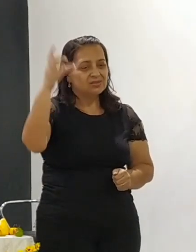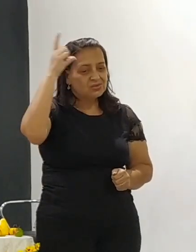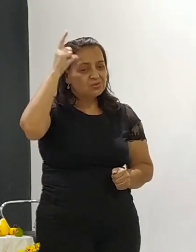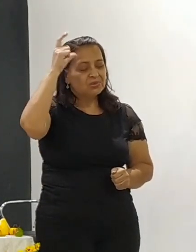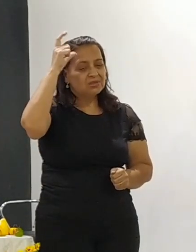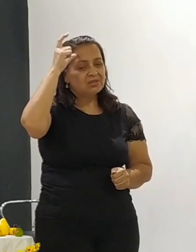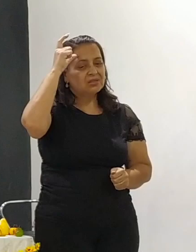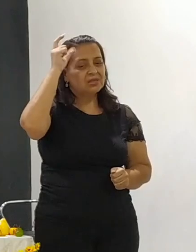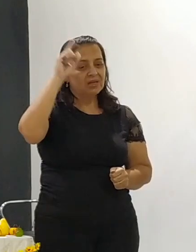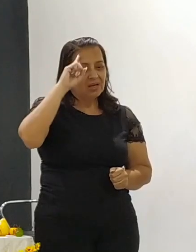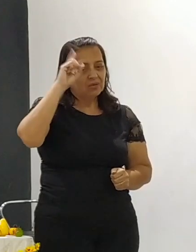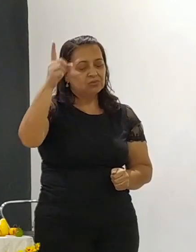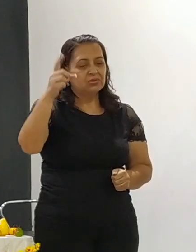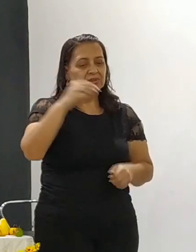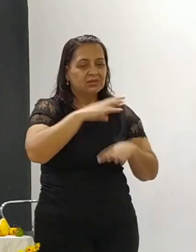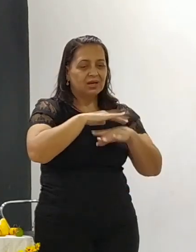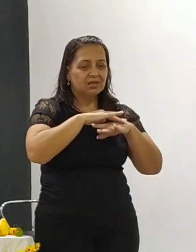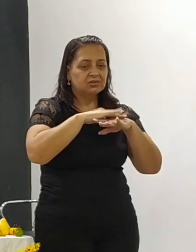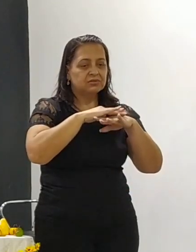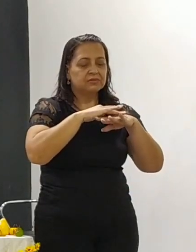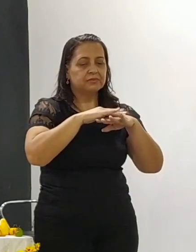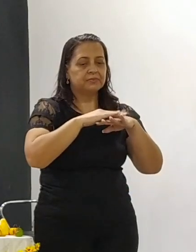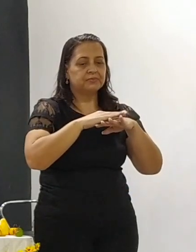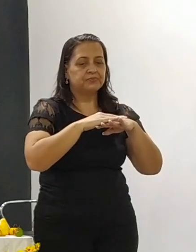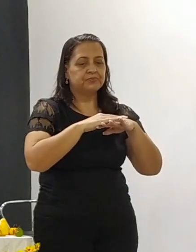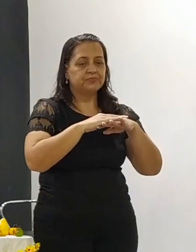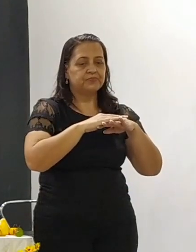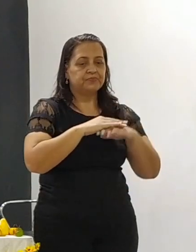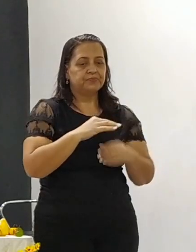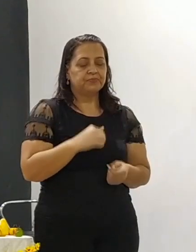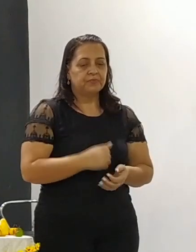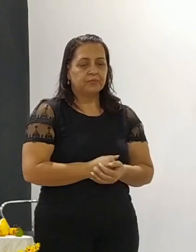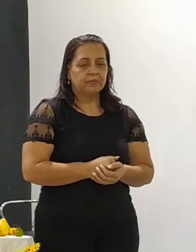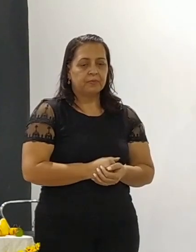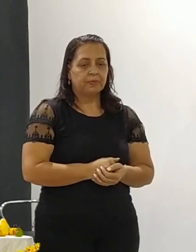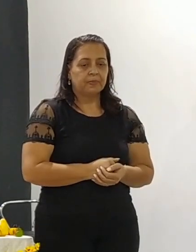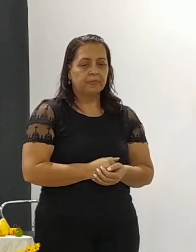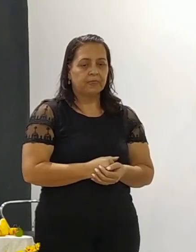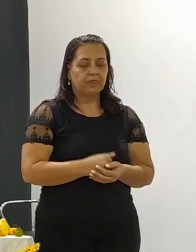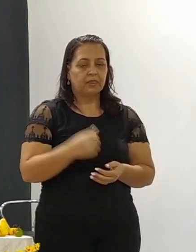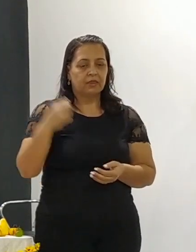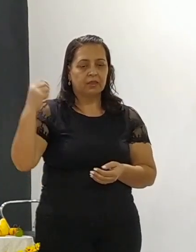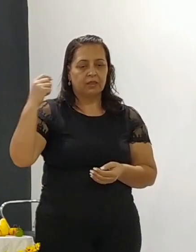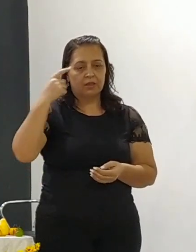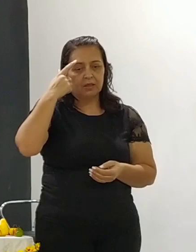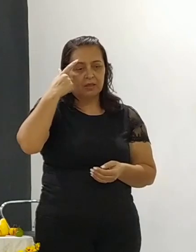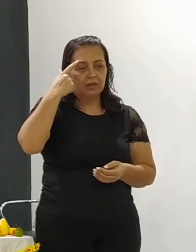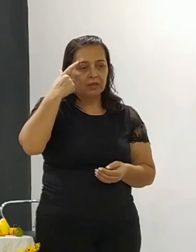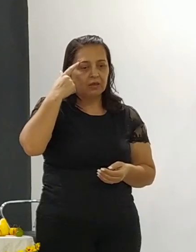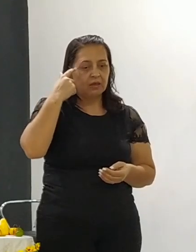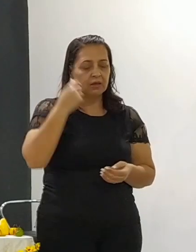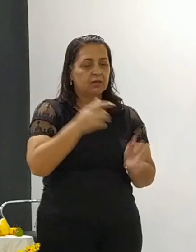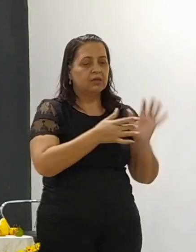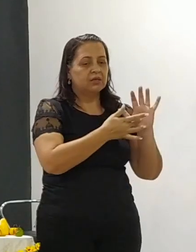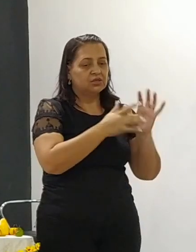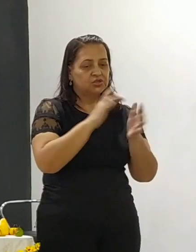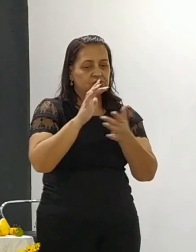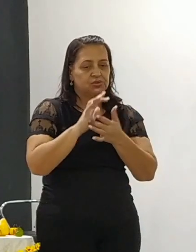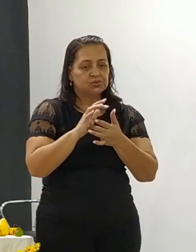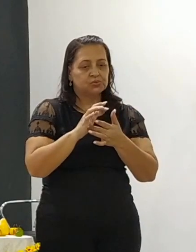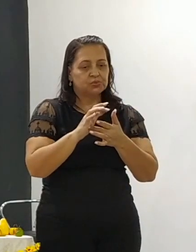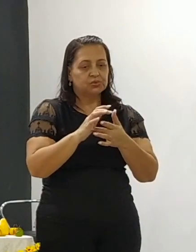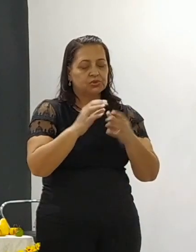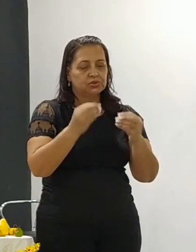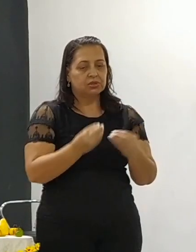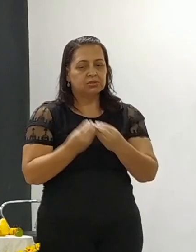as enfermidades. Da mesma forma que o Pai envia Jesus, Jesus também está te enviando com o mesmo